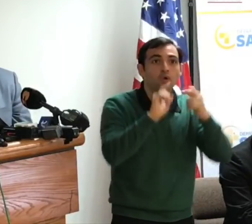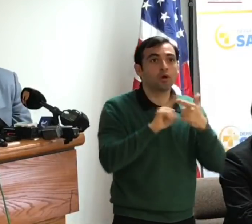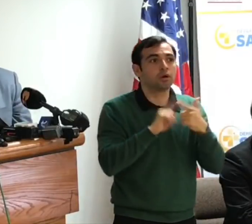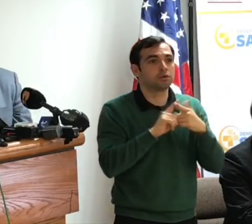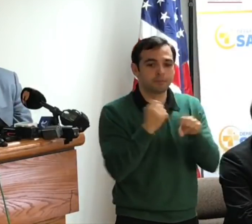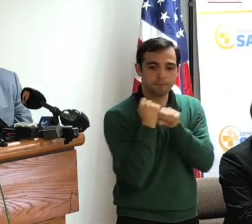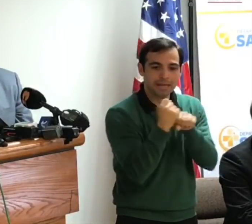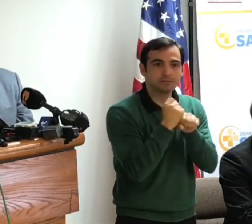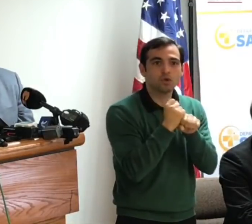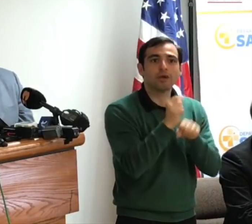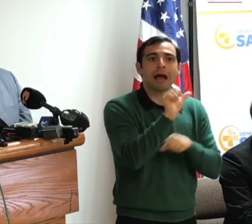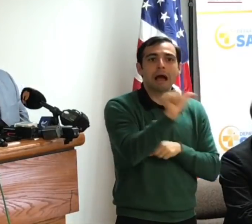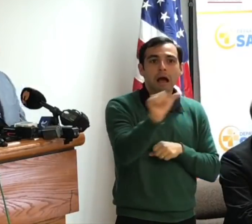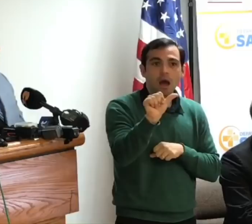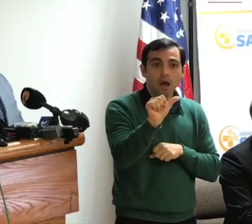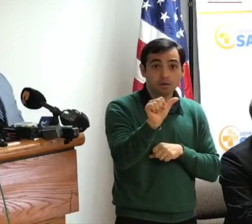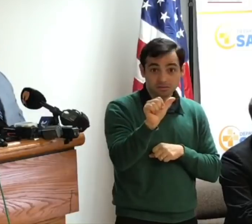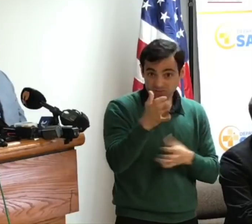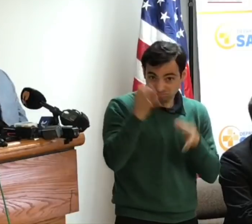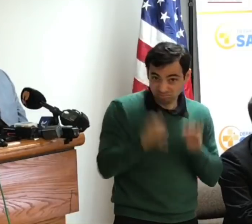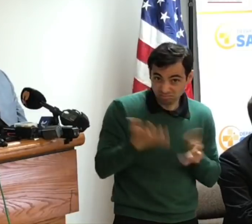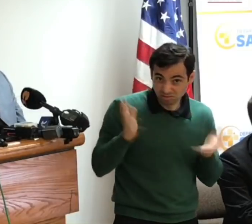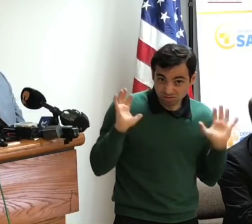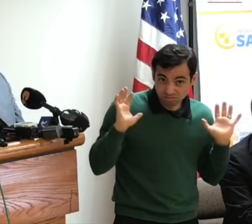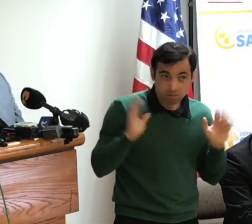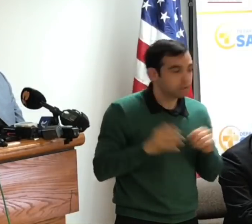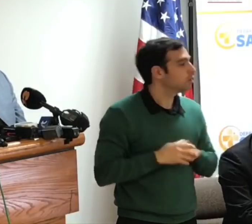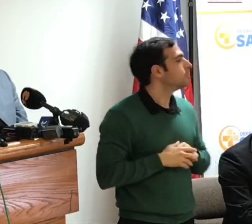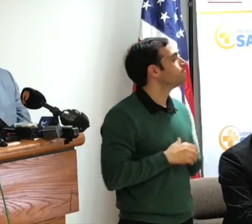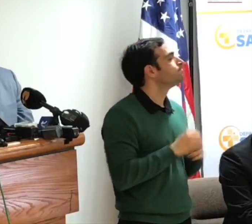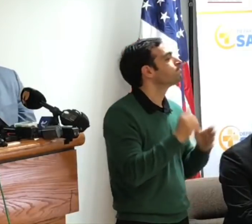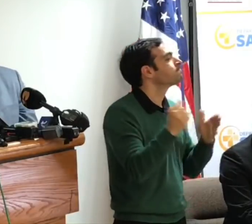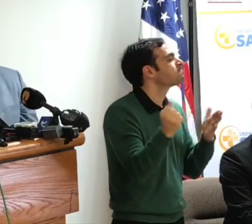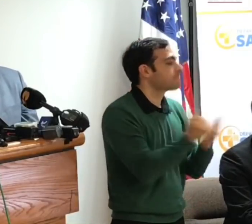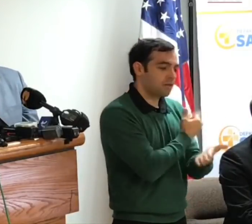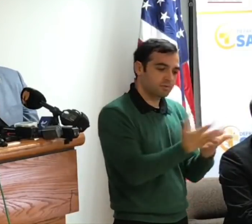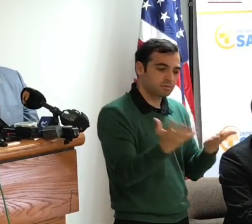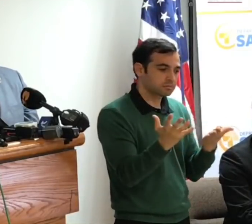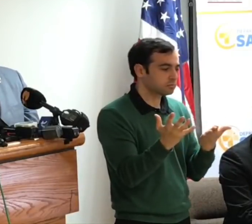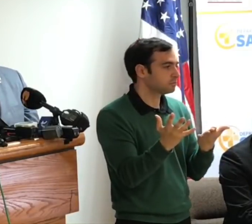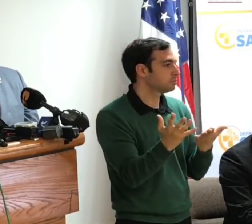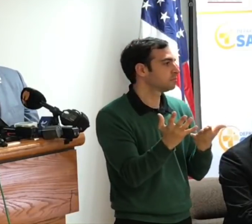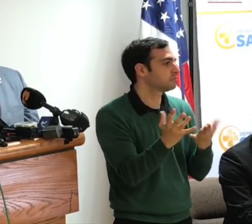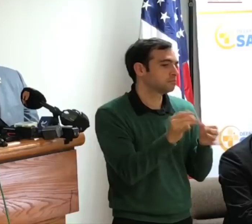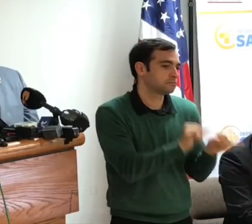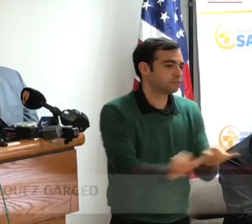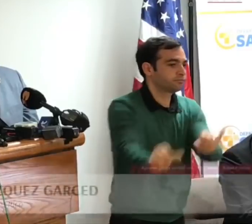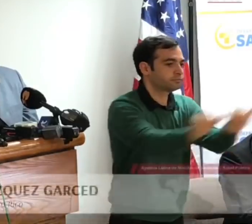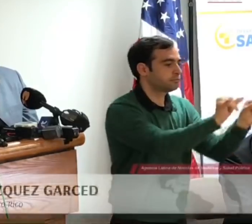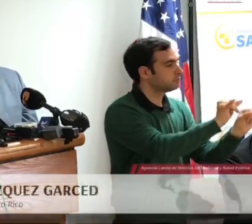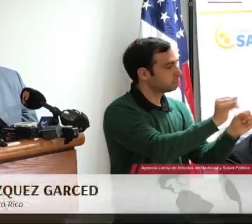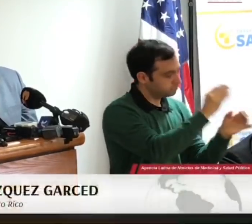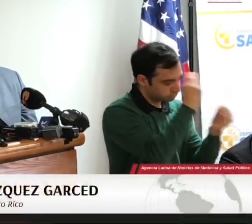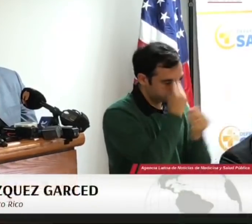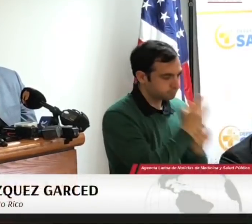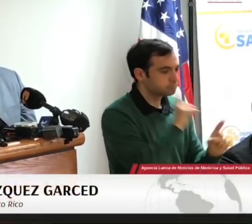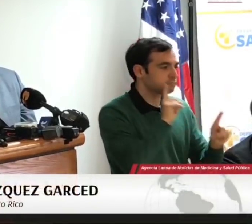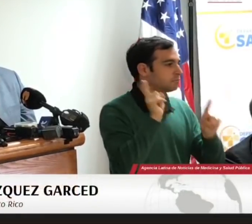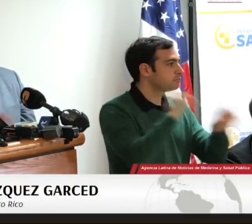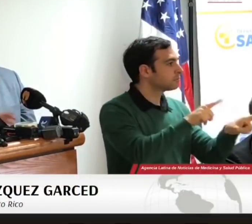béisbol AA, si hay alguna determinación con eso. Todo eso tiene la misma directriz.